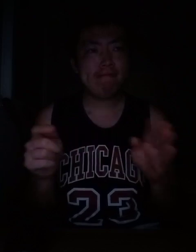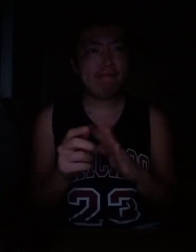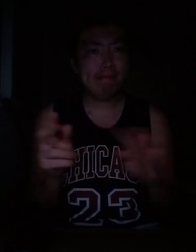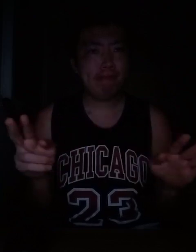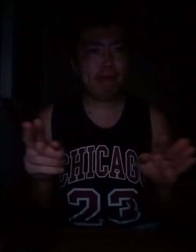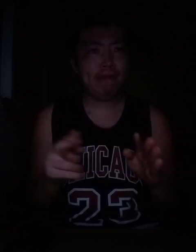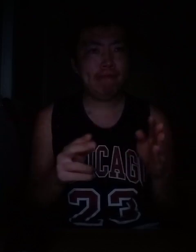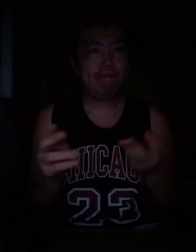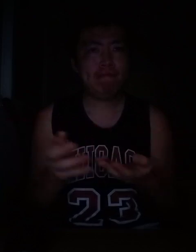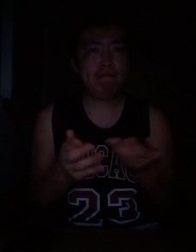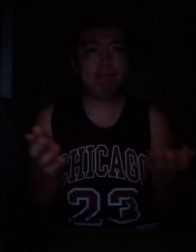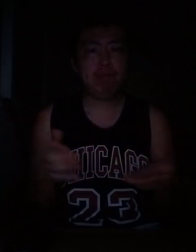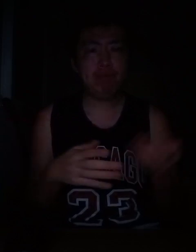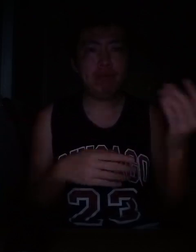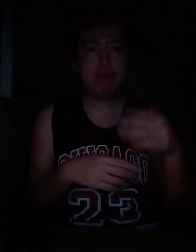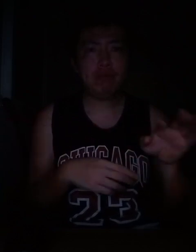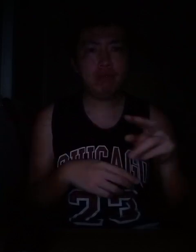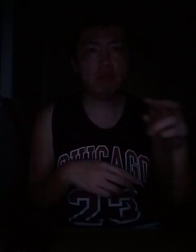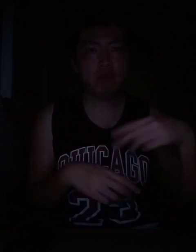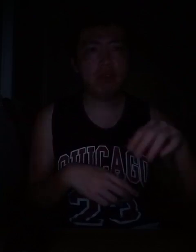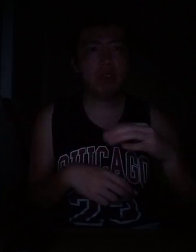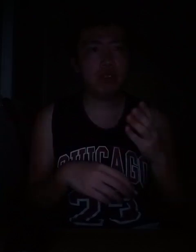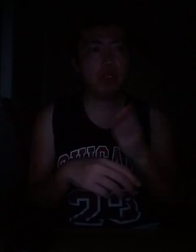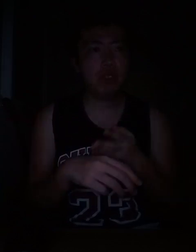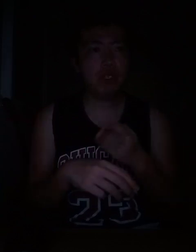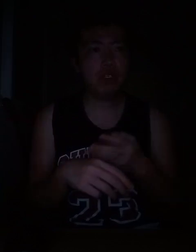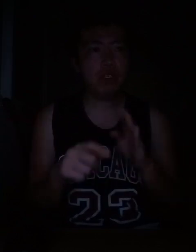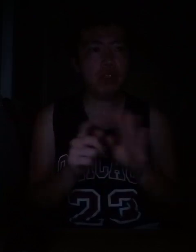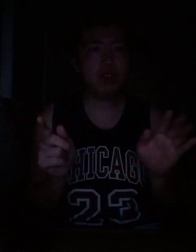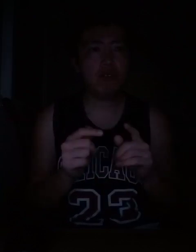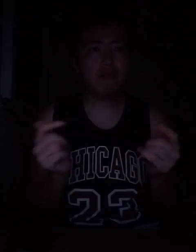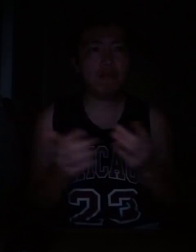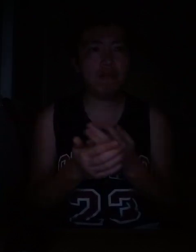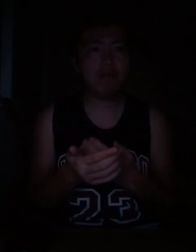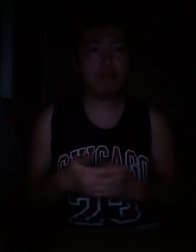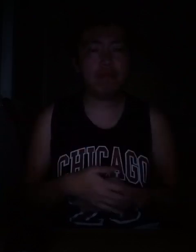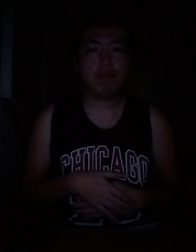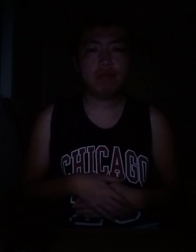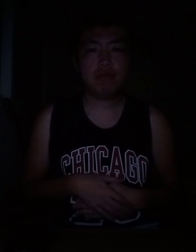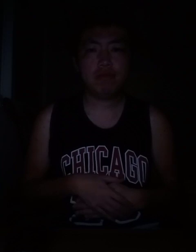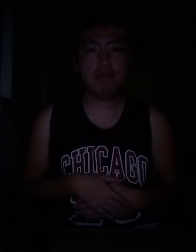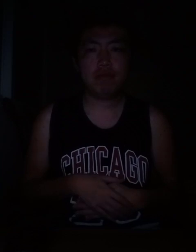업체에 대해 공공사업 참여를 제한하지 않았다가 적발됐습니다.